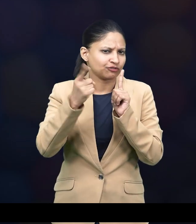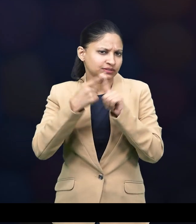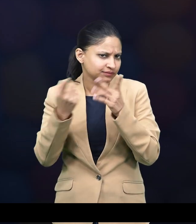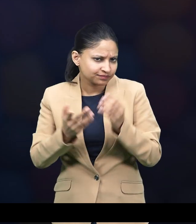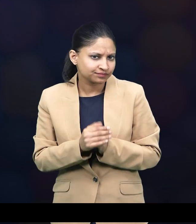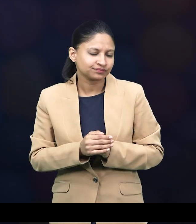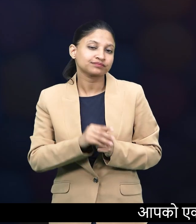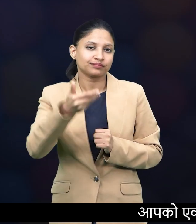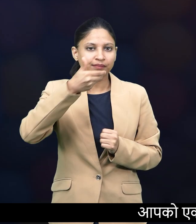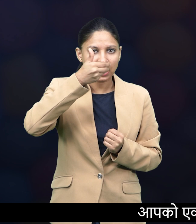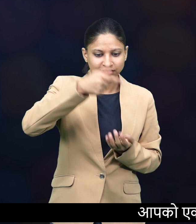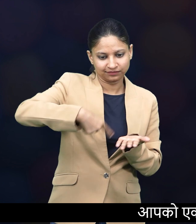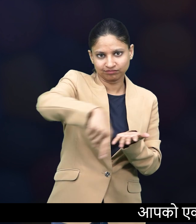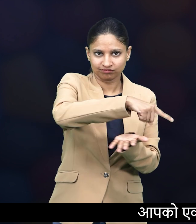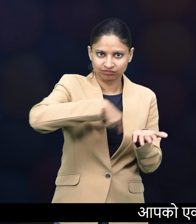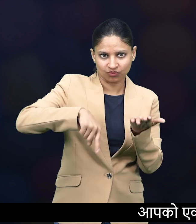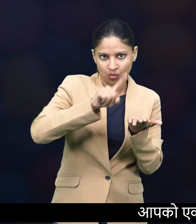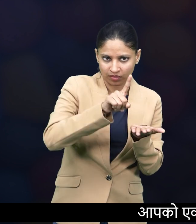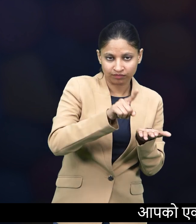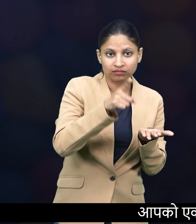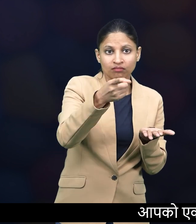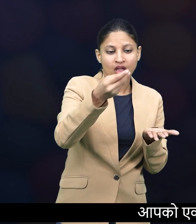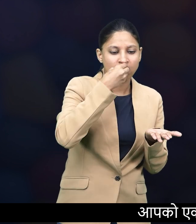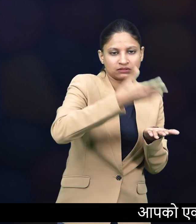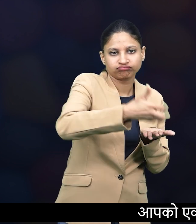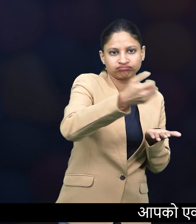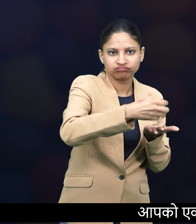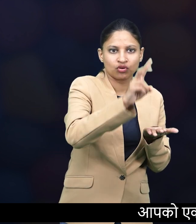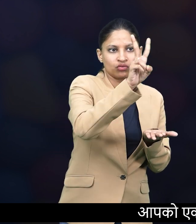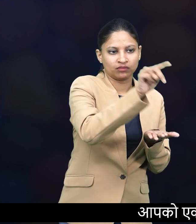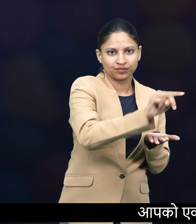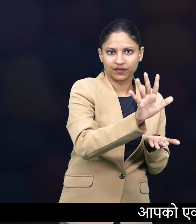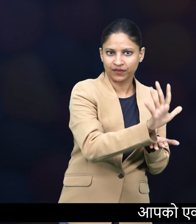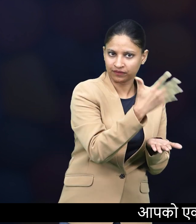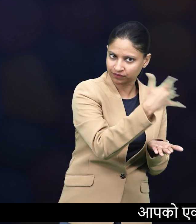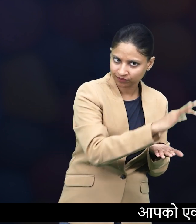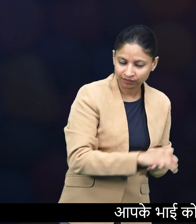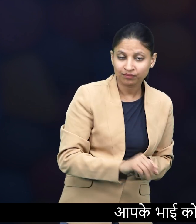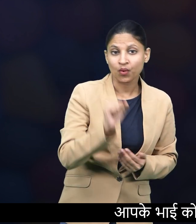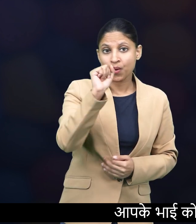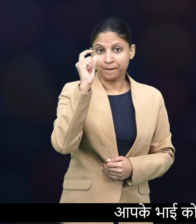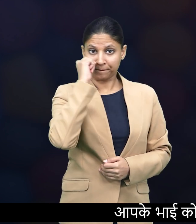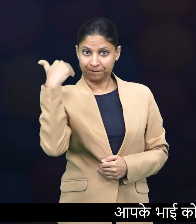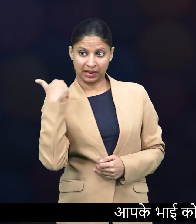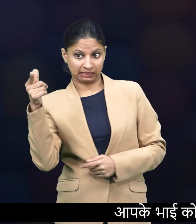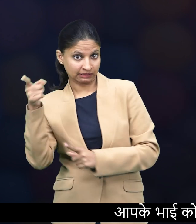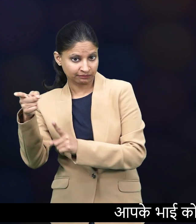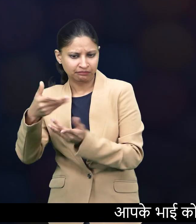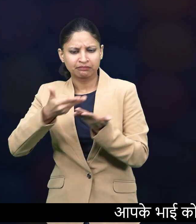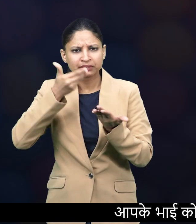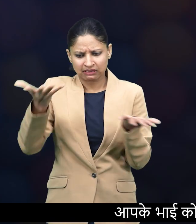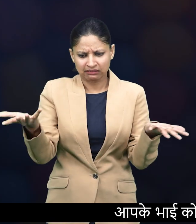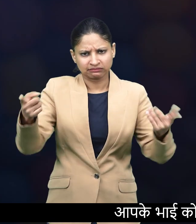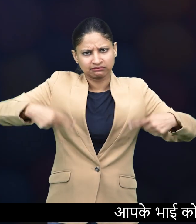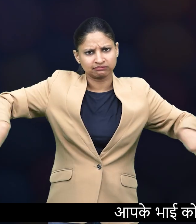उदाहरण 1, आपको एक पिज्जा का 2/5 भाग मिलता है। आपके भाई को उसी पिज्जा